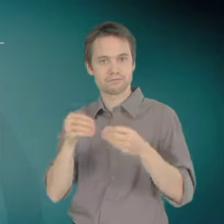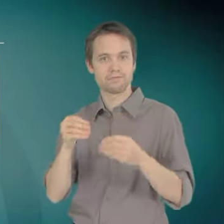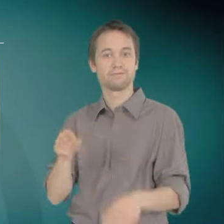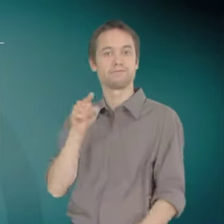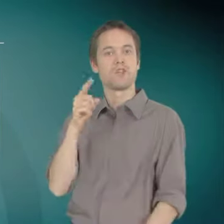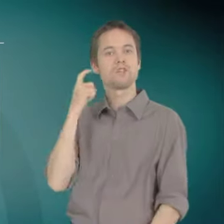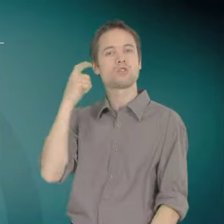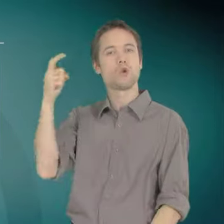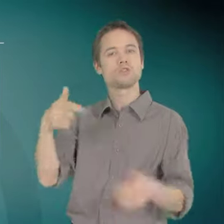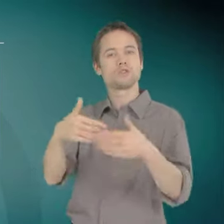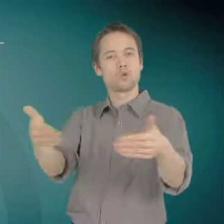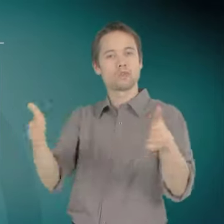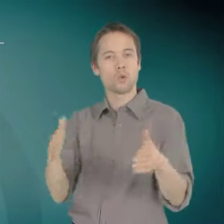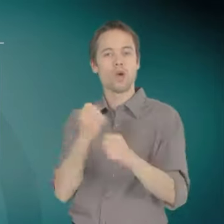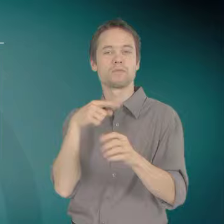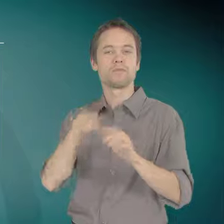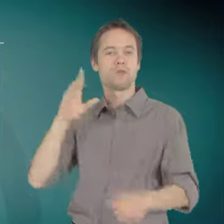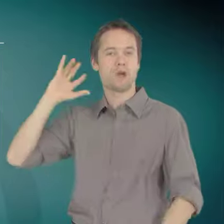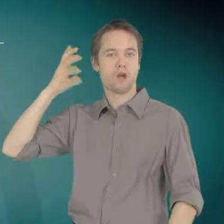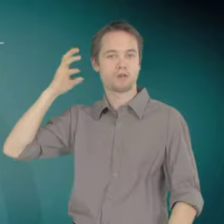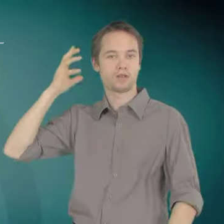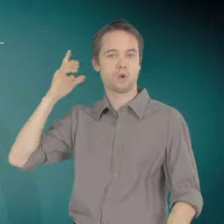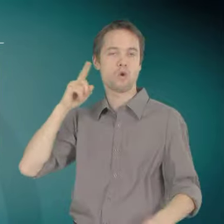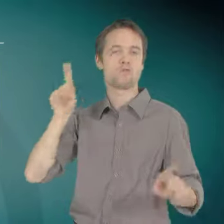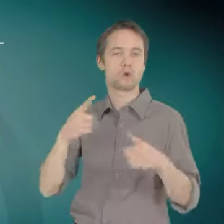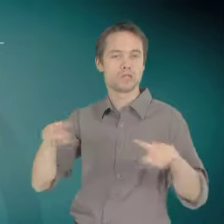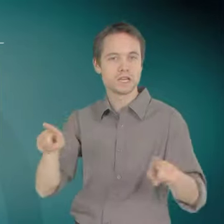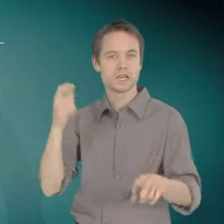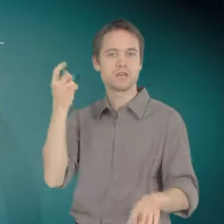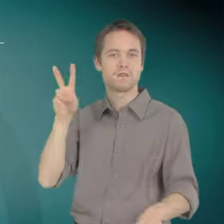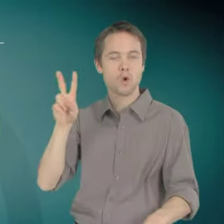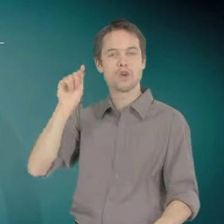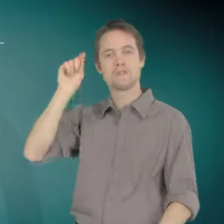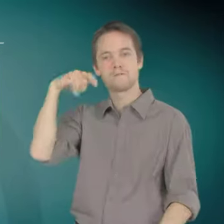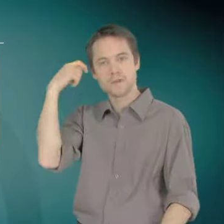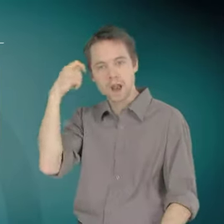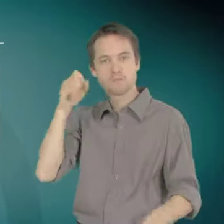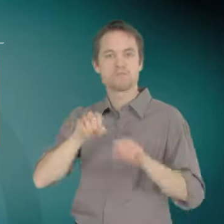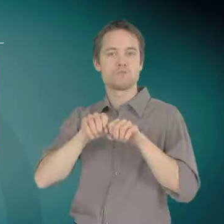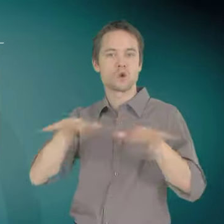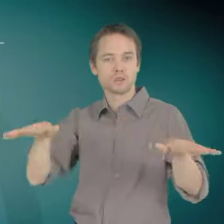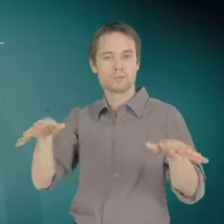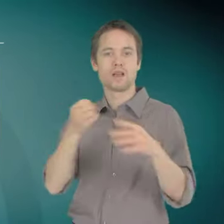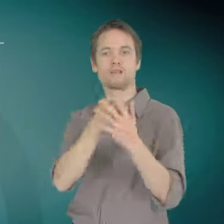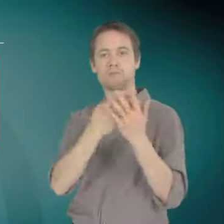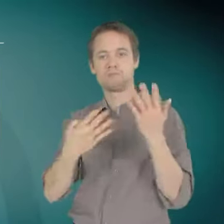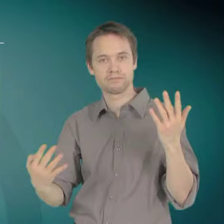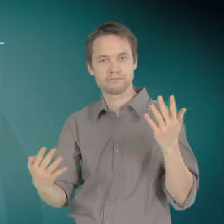die tonstudios arbeiten im bereich audio musik tv film multimedia und so weiter